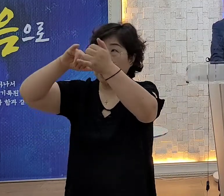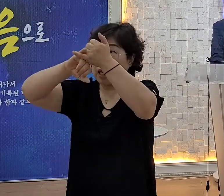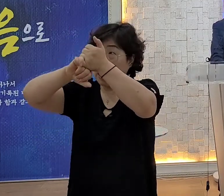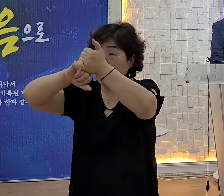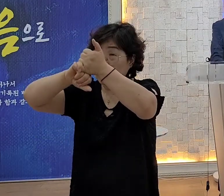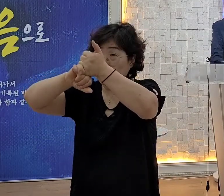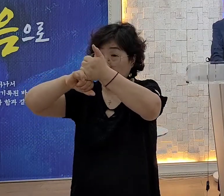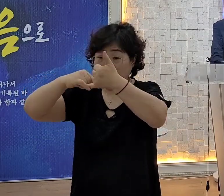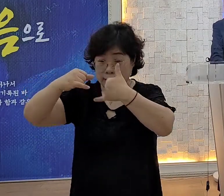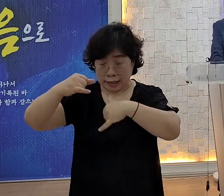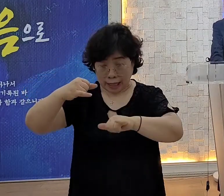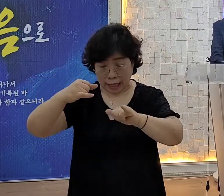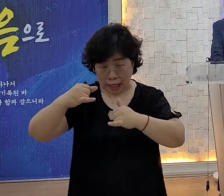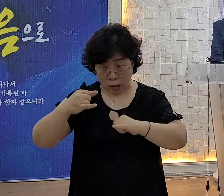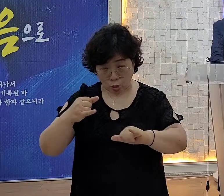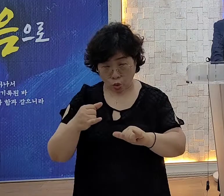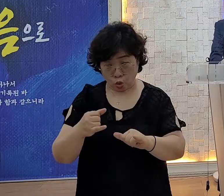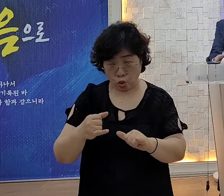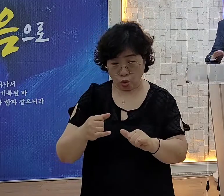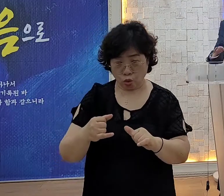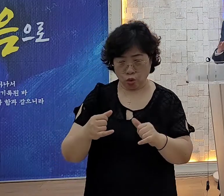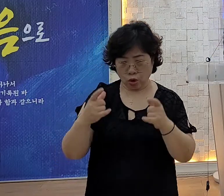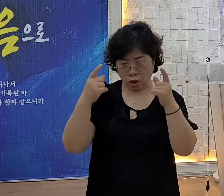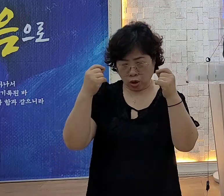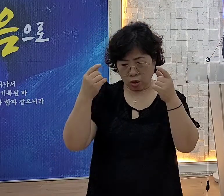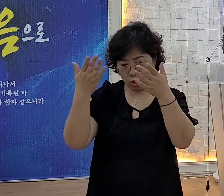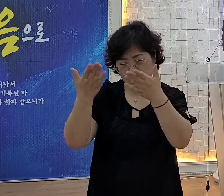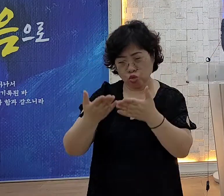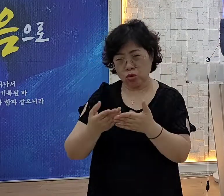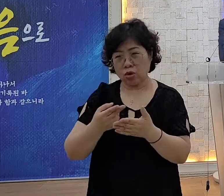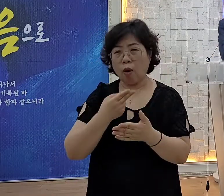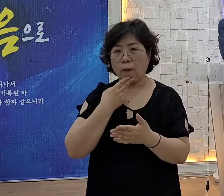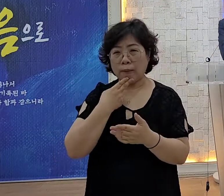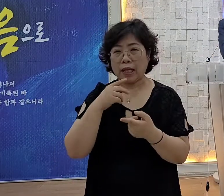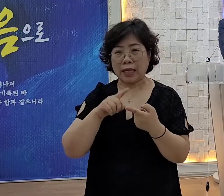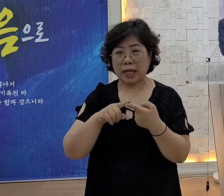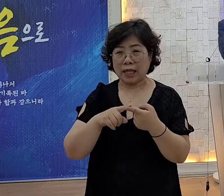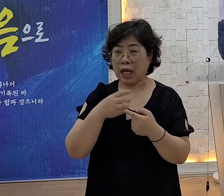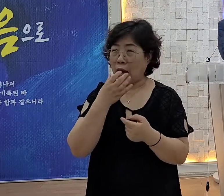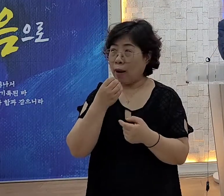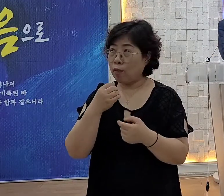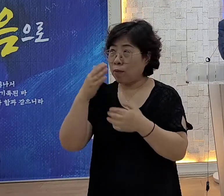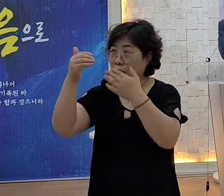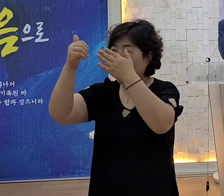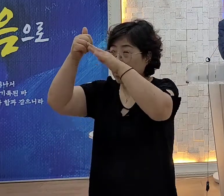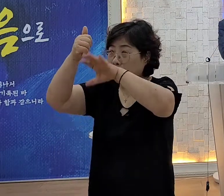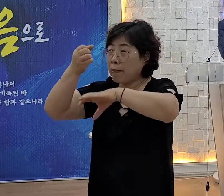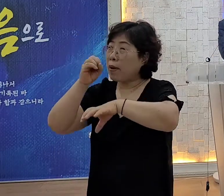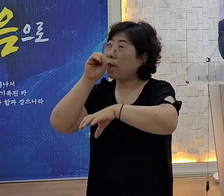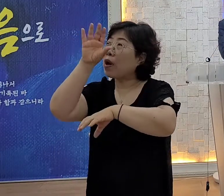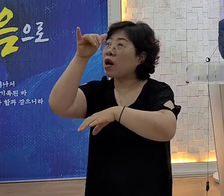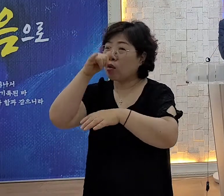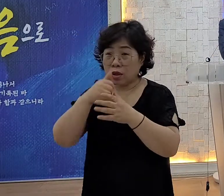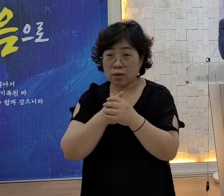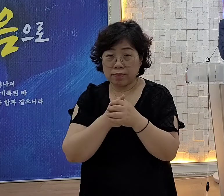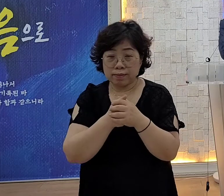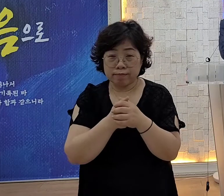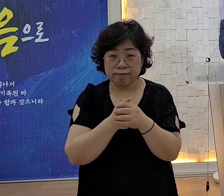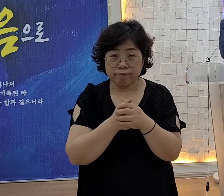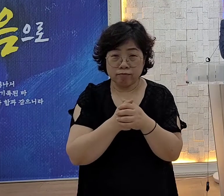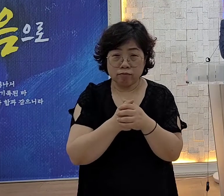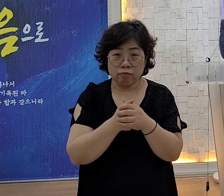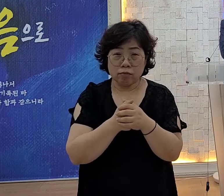약속한 씨 후손 이 자손을 주지 않으셨다고 지금 반복해서 2절도 3절도. 아니 무슨